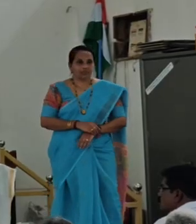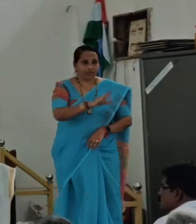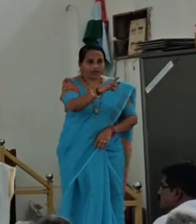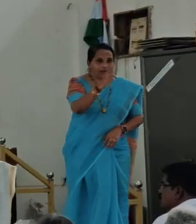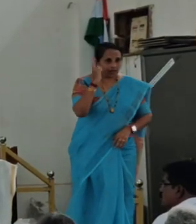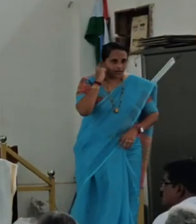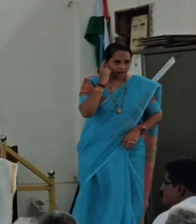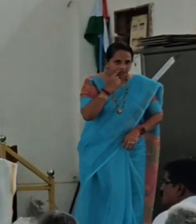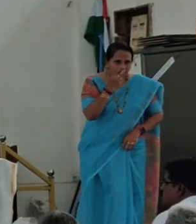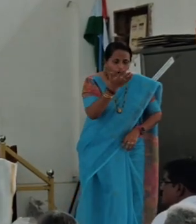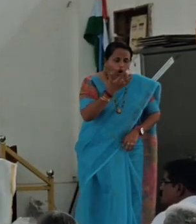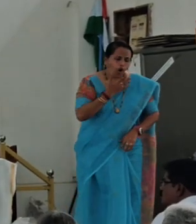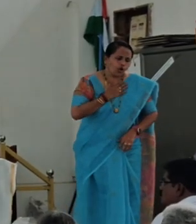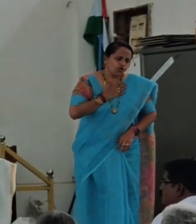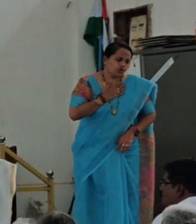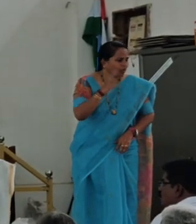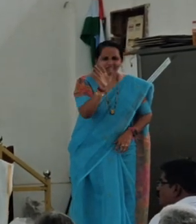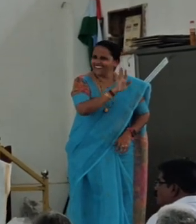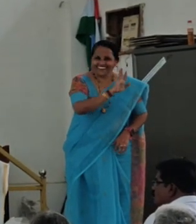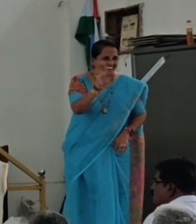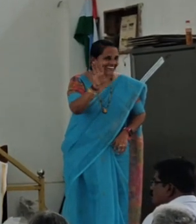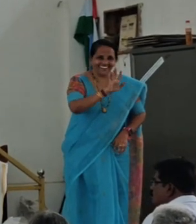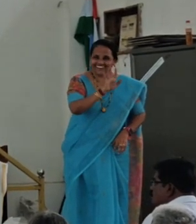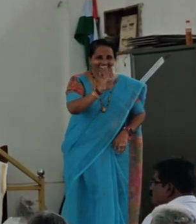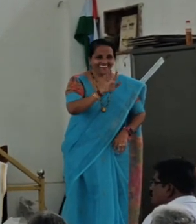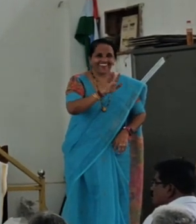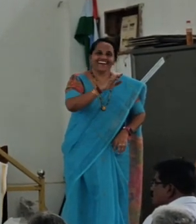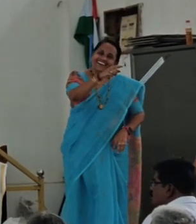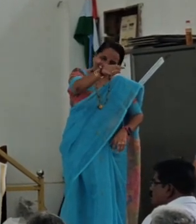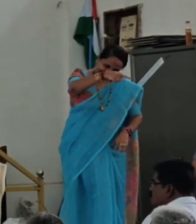జాలి చూపకూడదు, జాలి పడేటట్లు